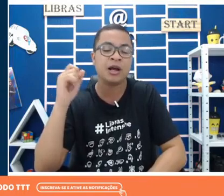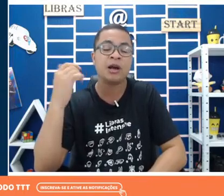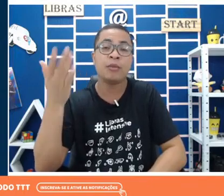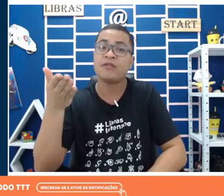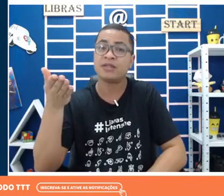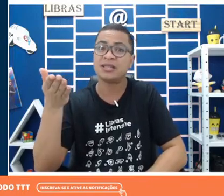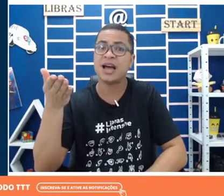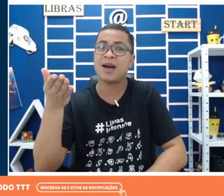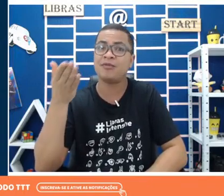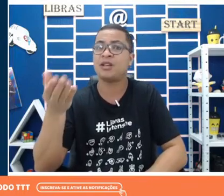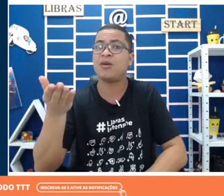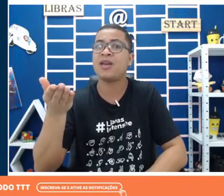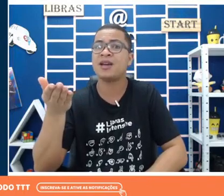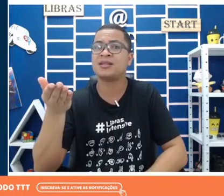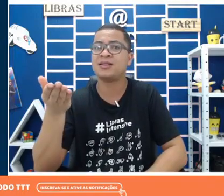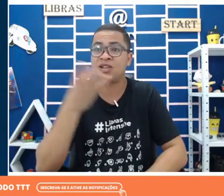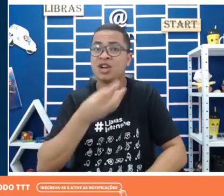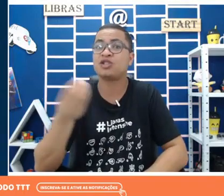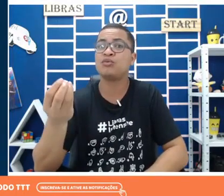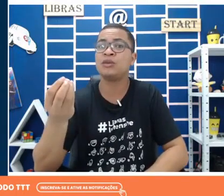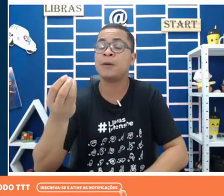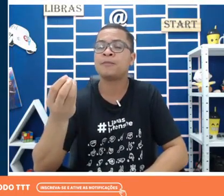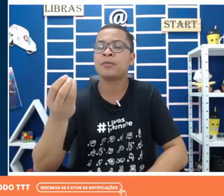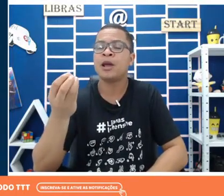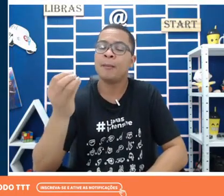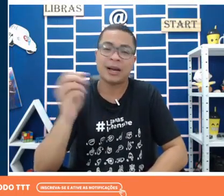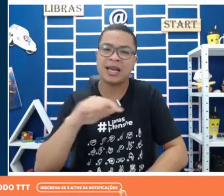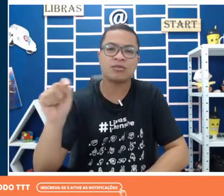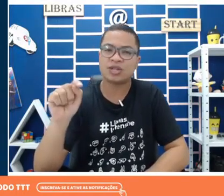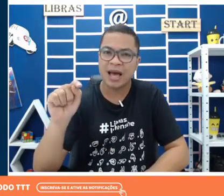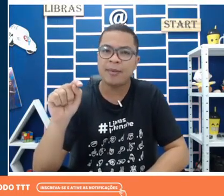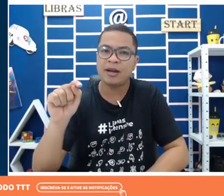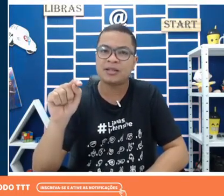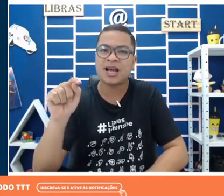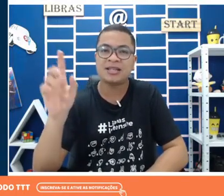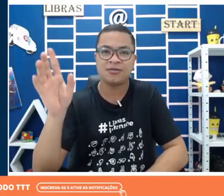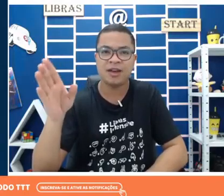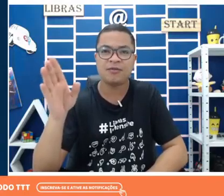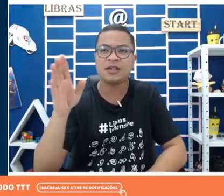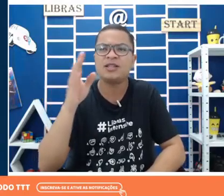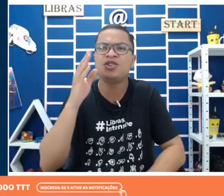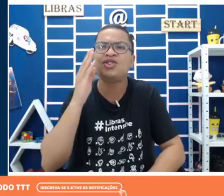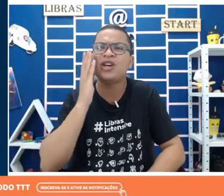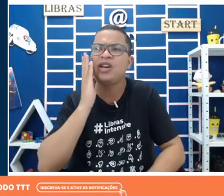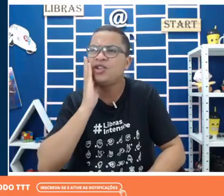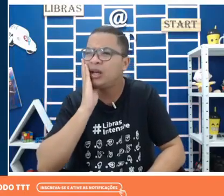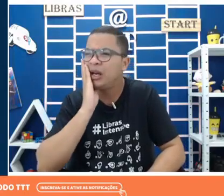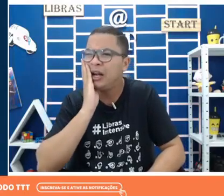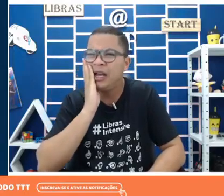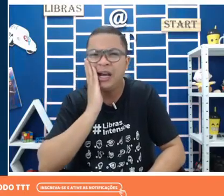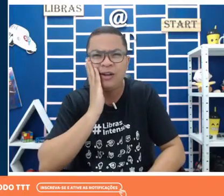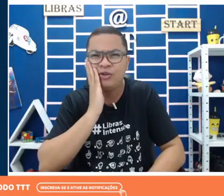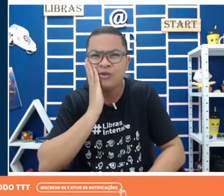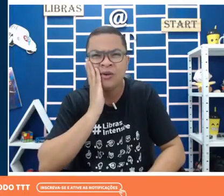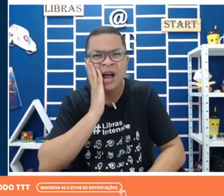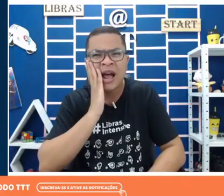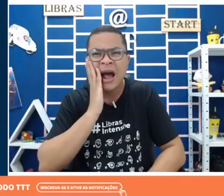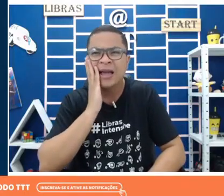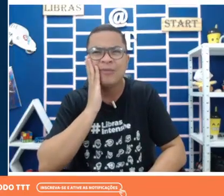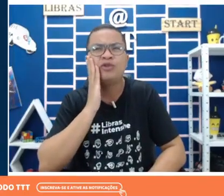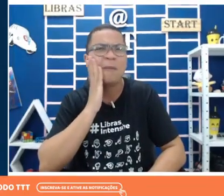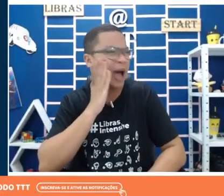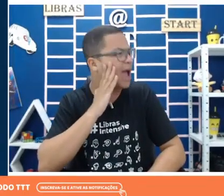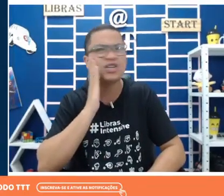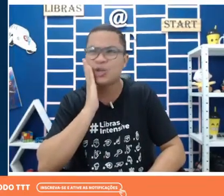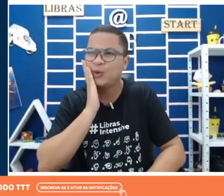sinalizado. Porque você sabe, você conhece, você já estuda. Para quem não sabe língua de sinais e vê, fica assim, gente, que lindo!